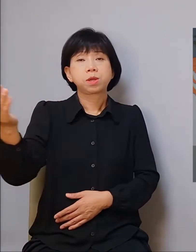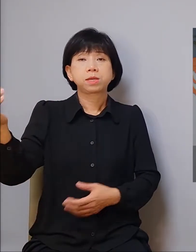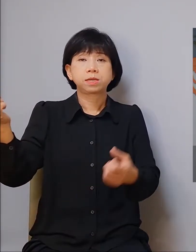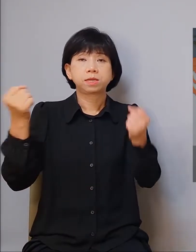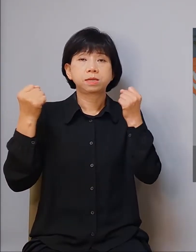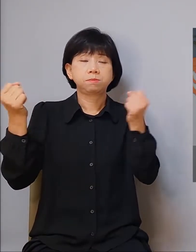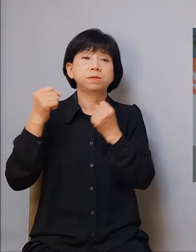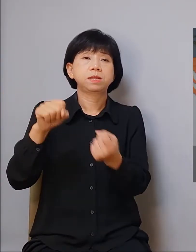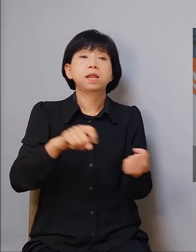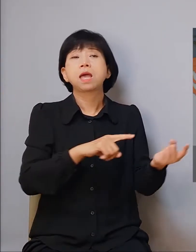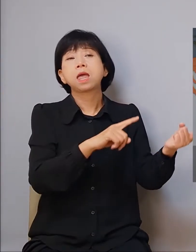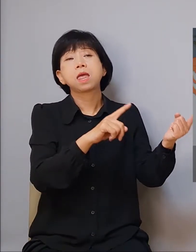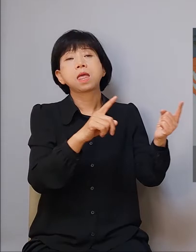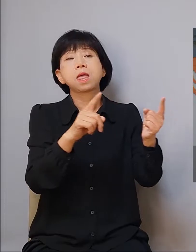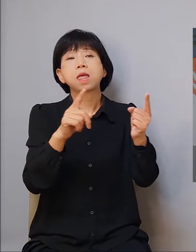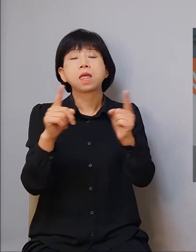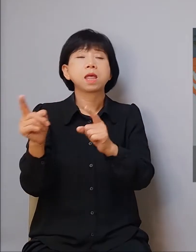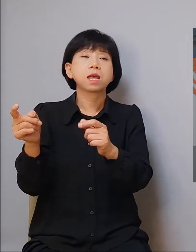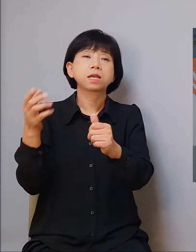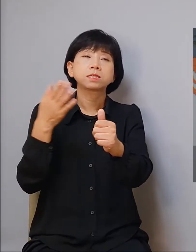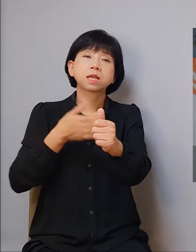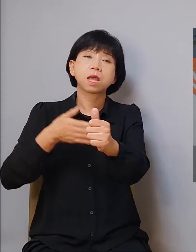내세요 힘을